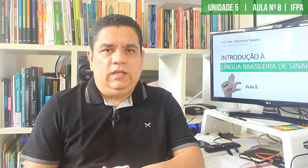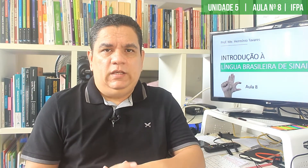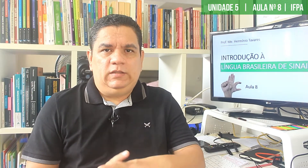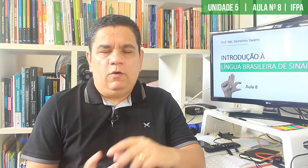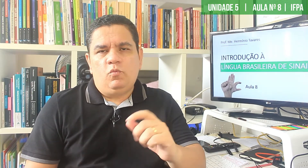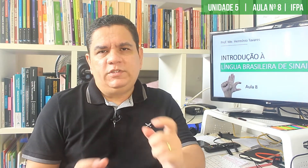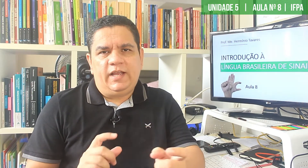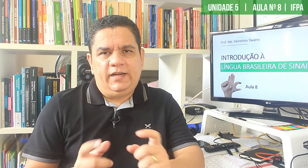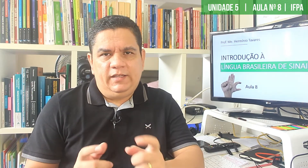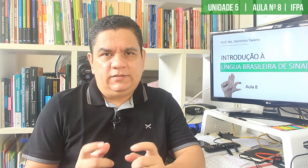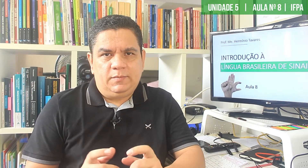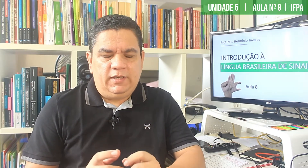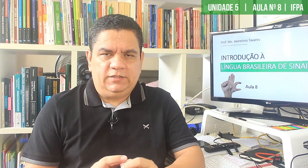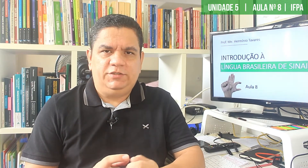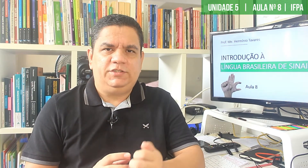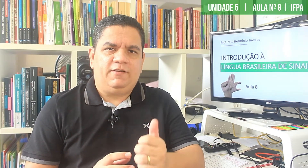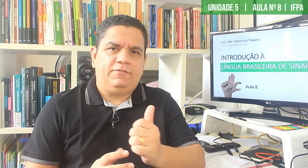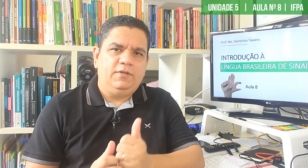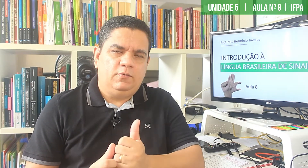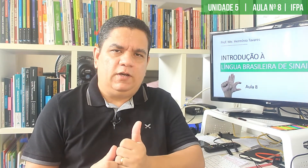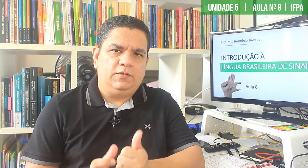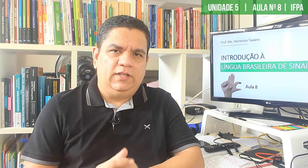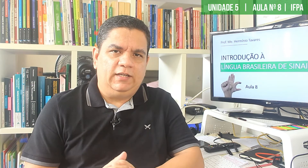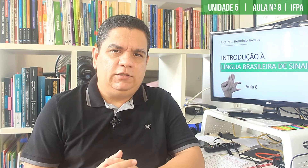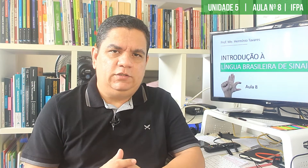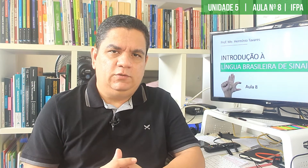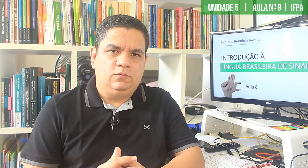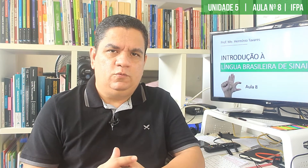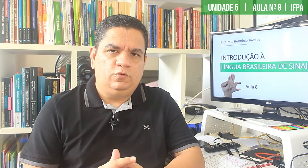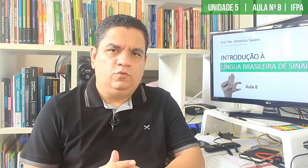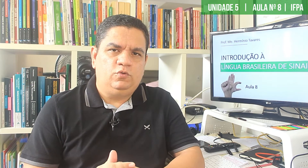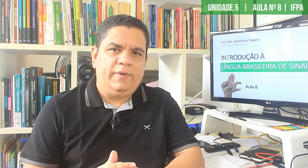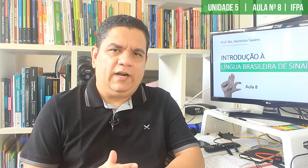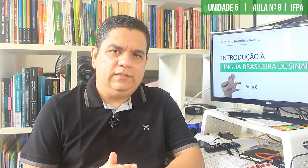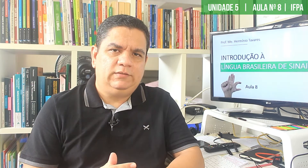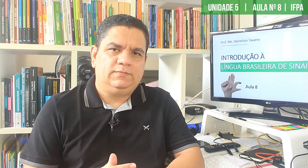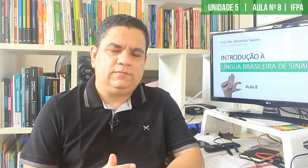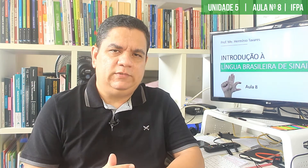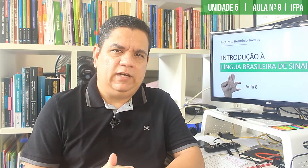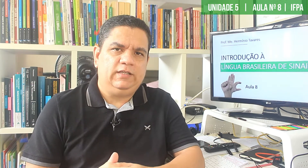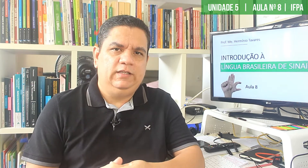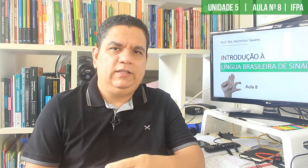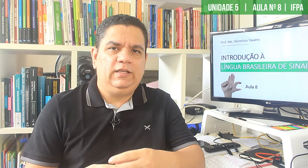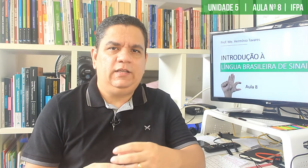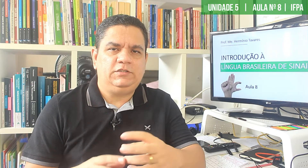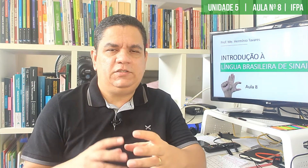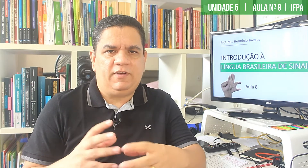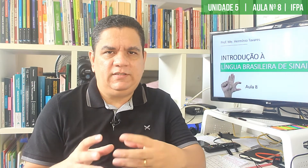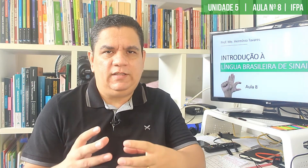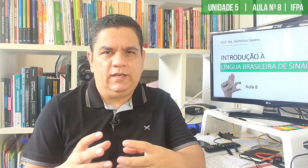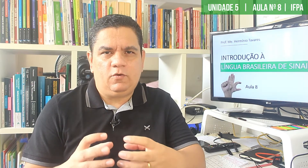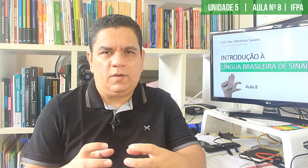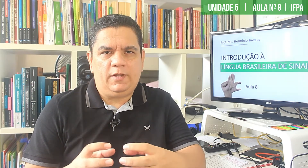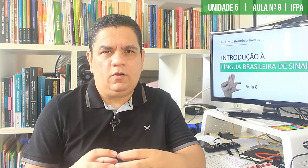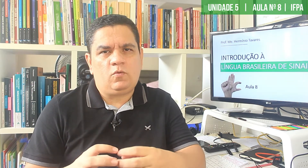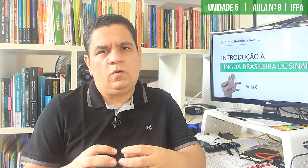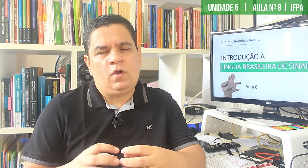E tem algumas regrinhas também que a gente já viu na unidade do uso dos numerais, tá? E que a gente vai entender agora melhor